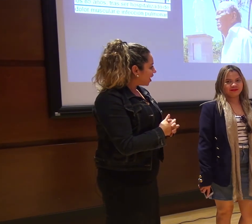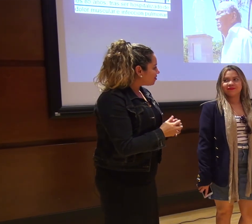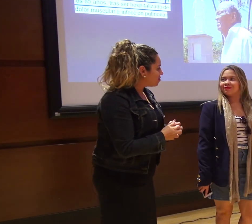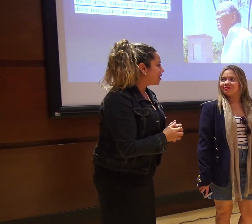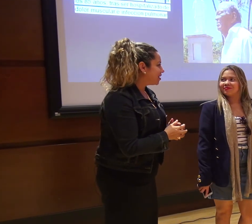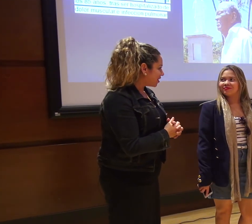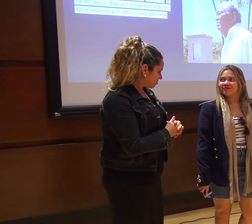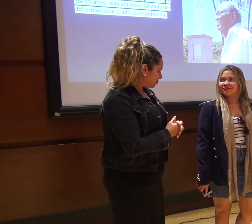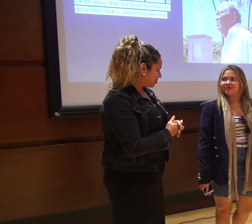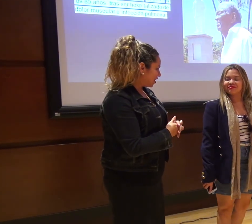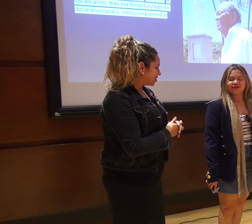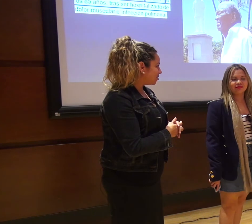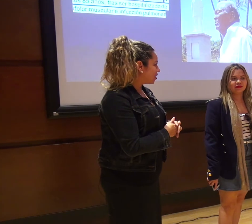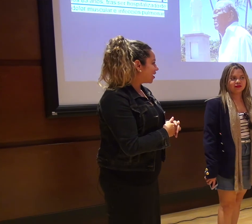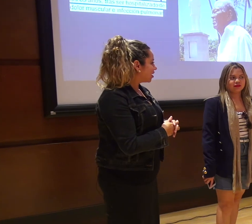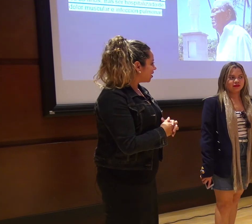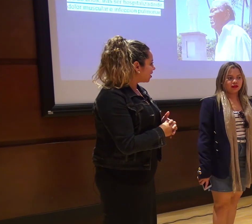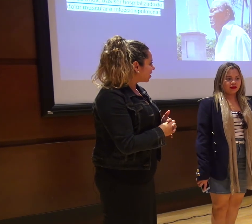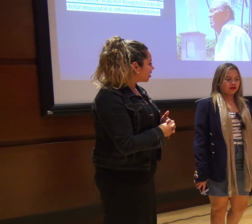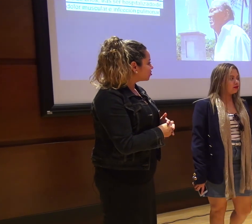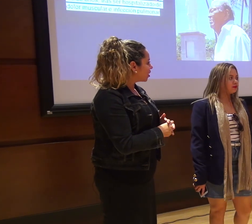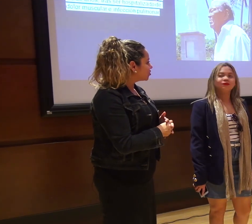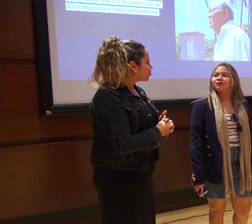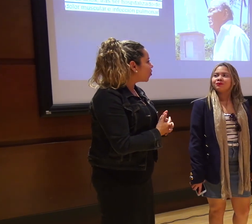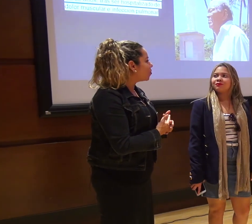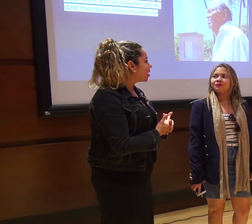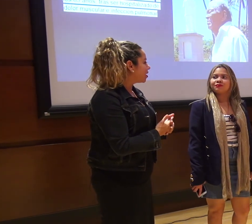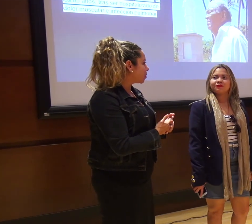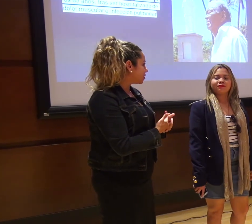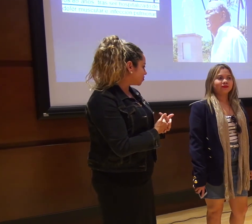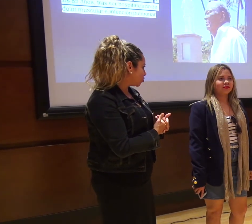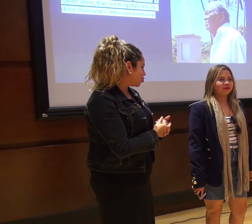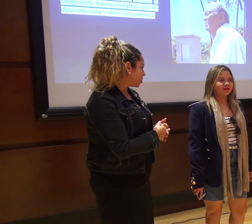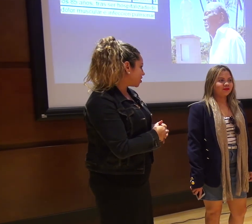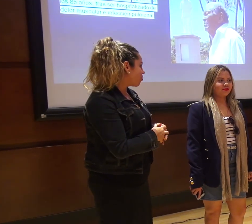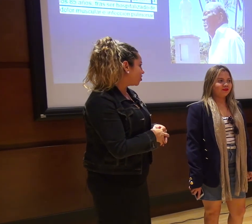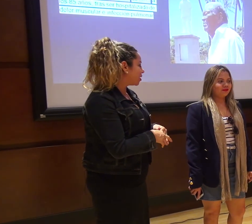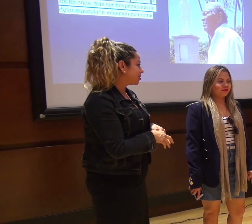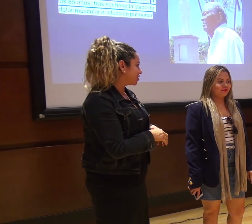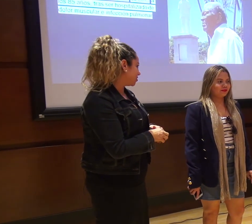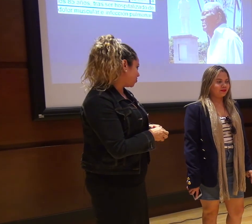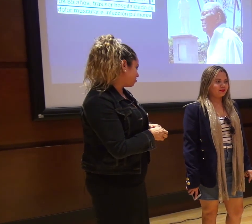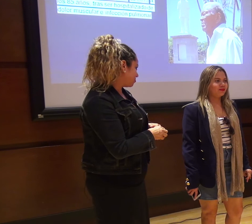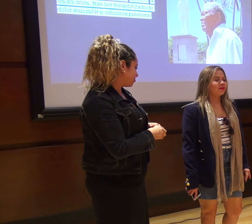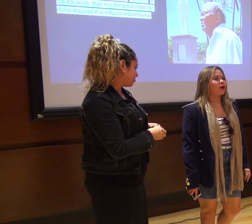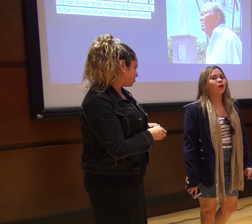Hola, bienvenida a este lugar. Regálanos cuál es tu nombre y qué percepción tuviste hoy de la presentación. Hola,